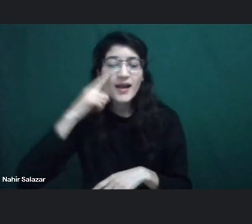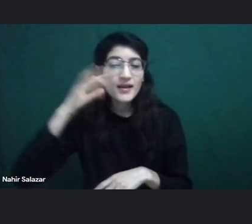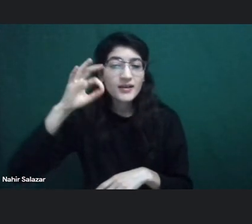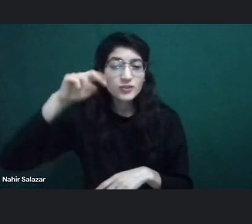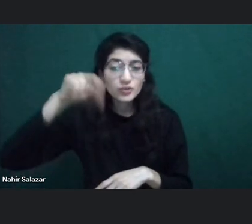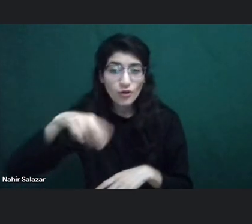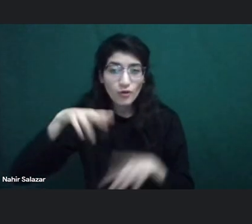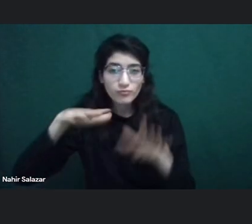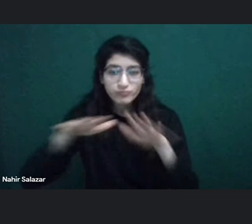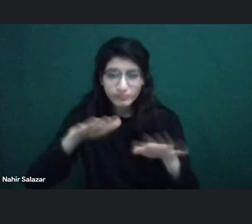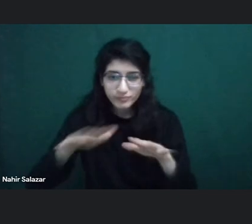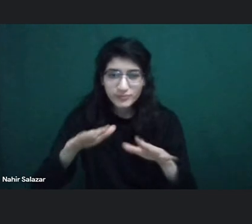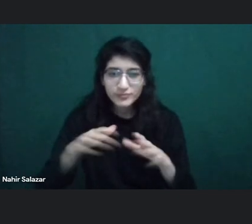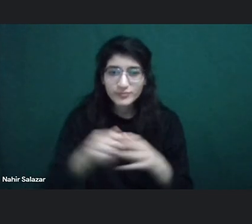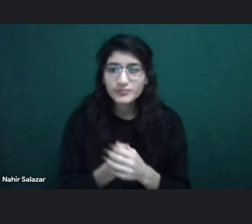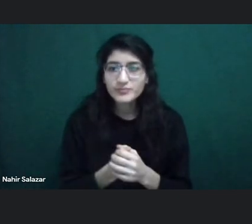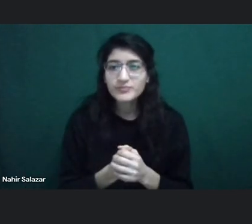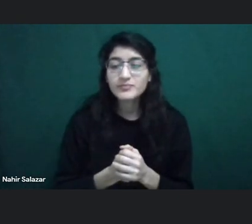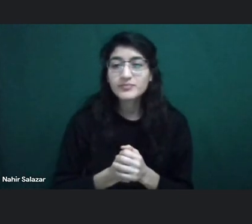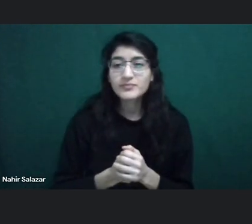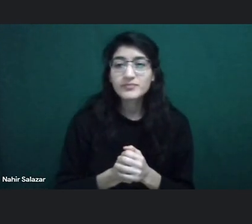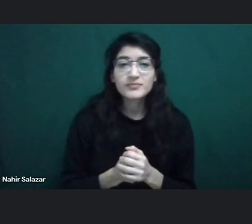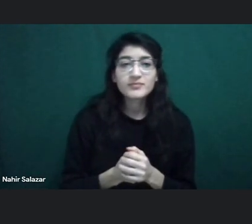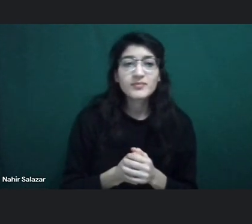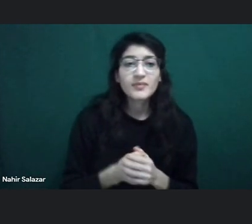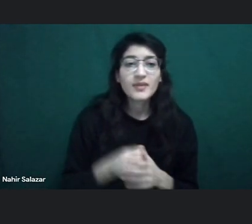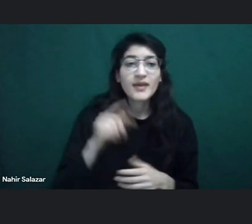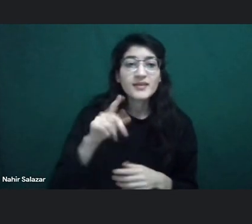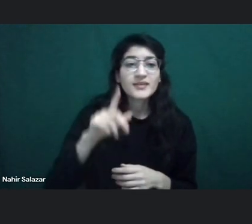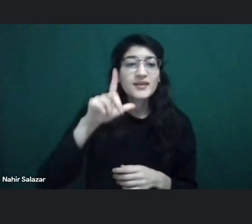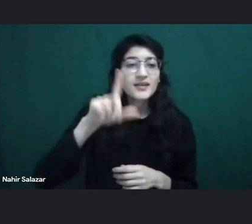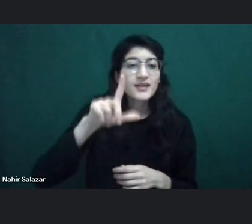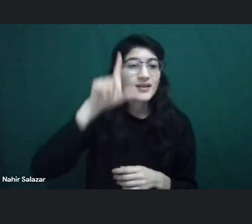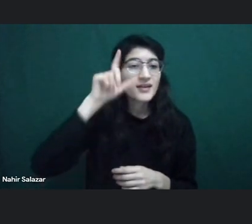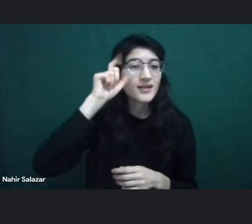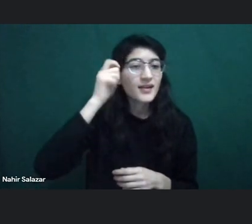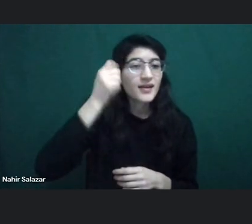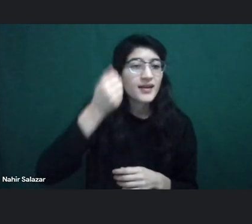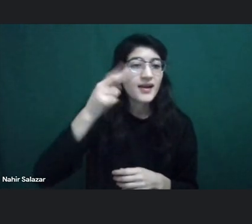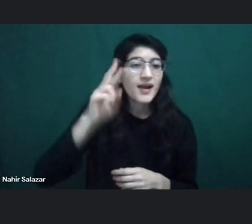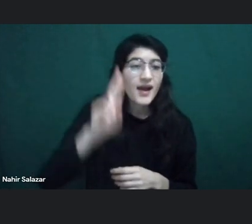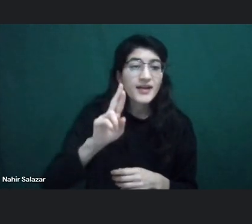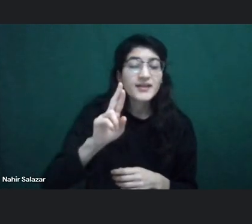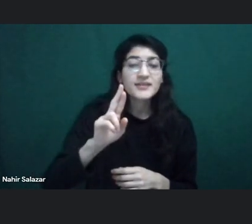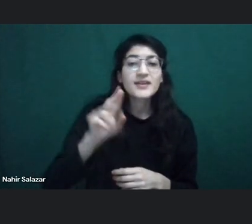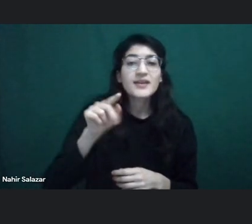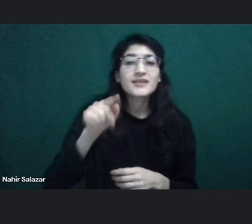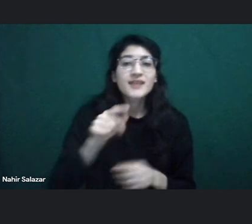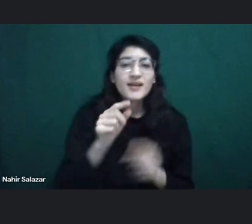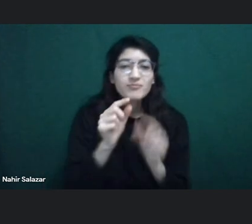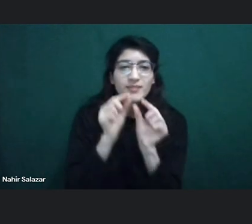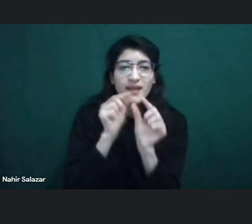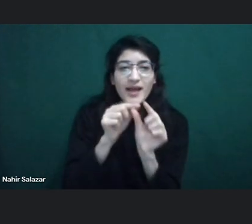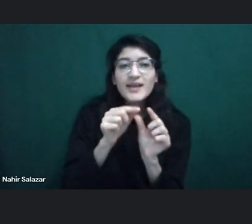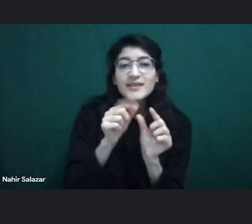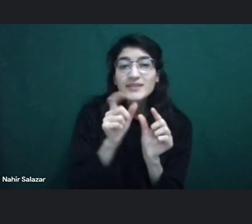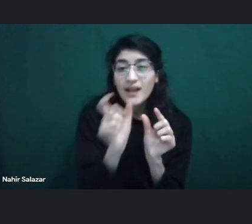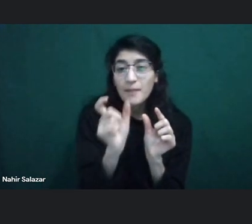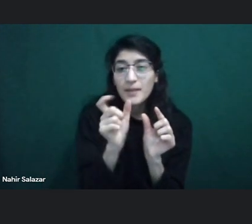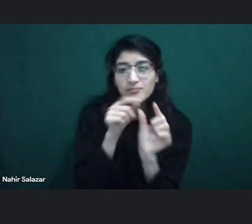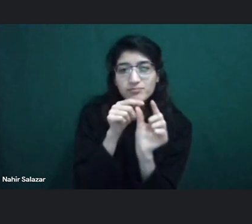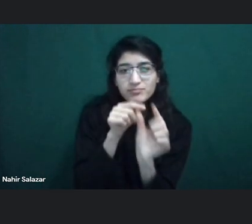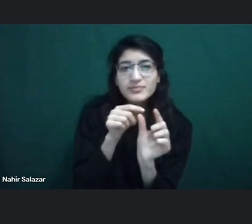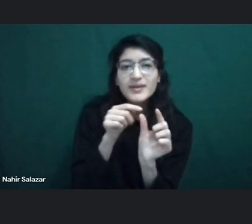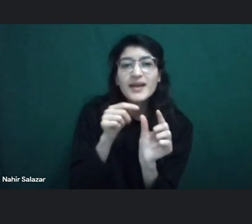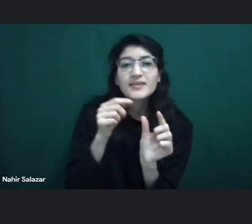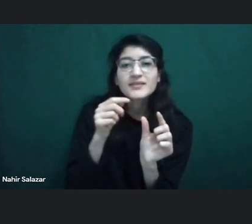learn, es la raíz, que es el verbo aprender, con ing y en este lugar, cuando tenemos una preposición en el